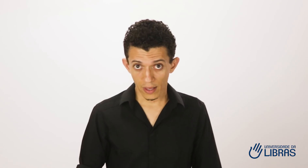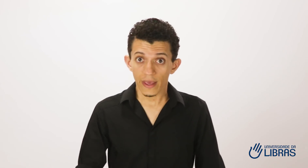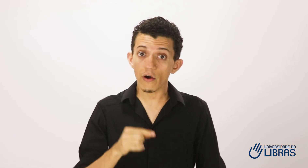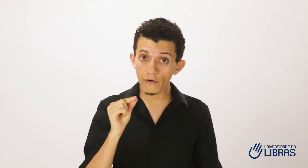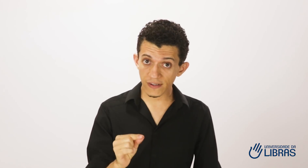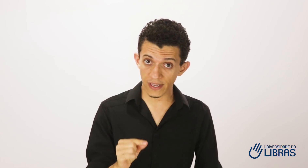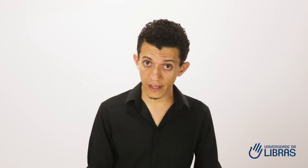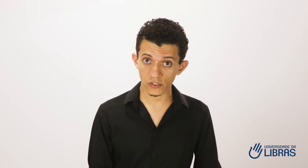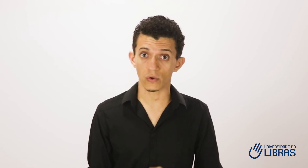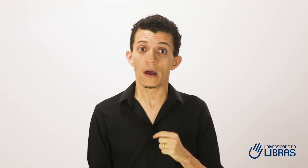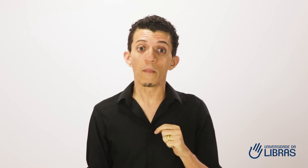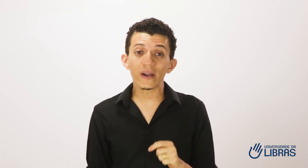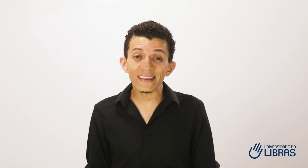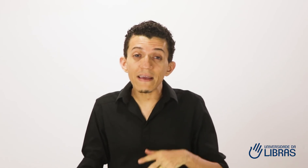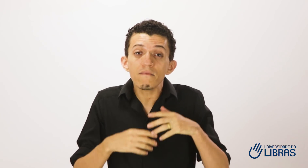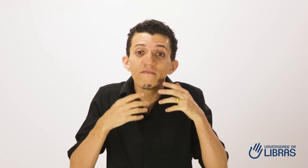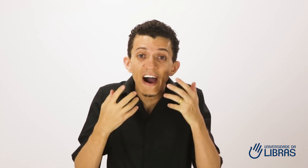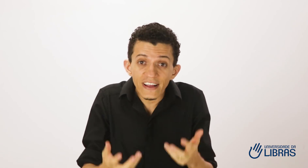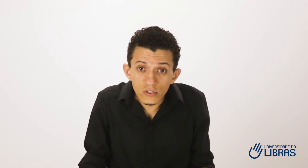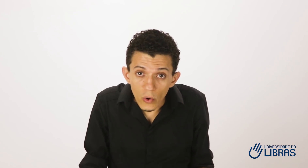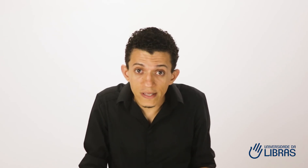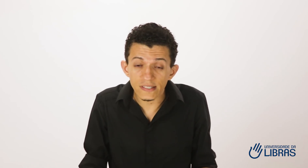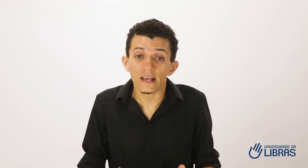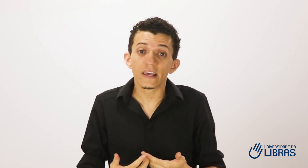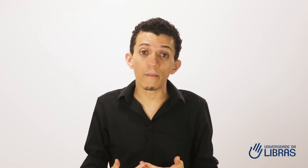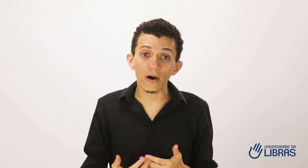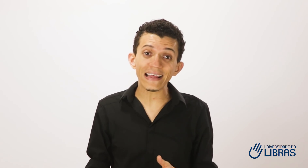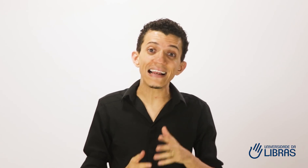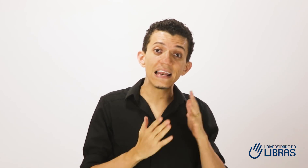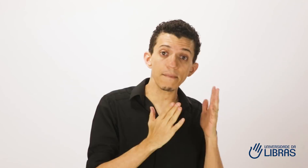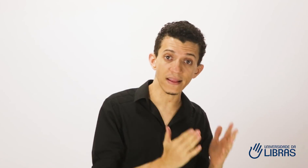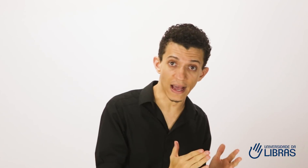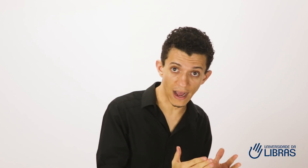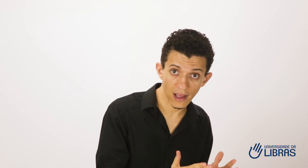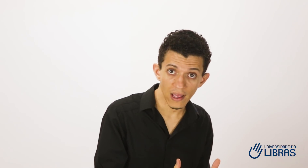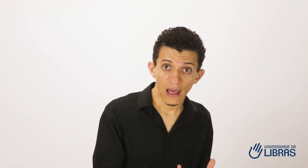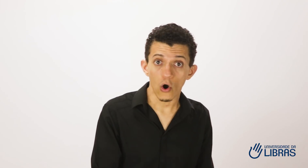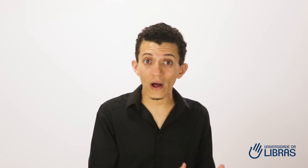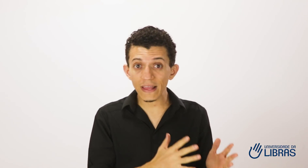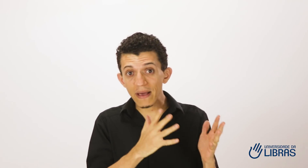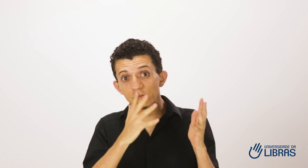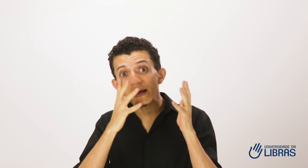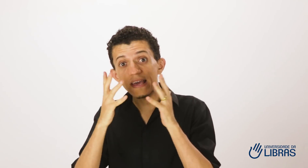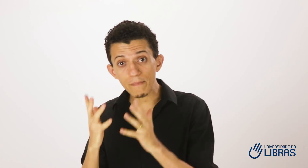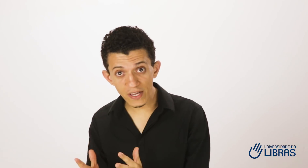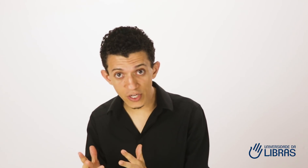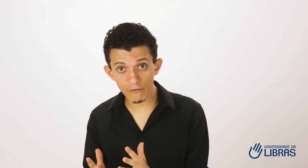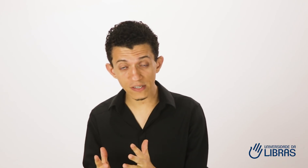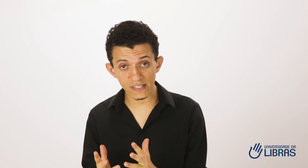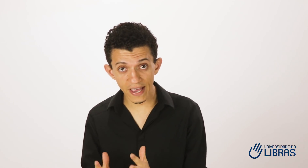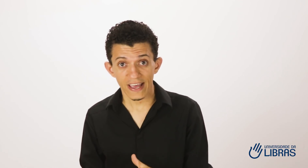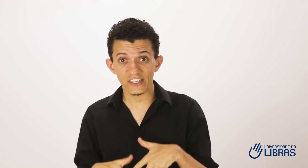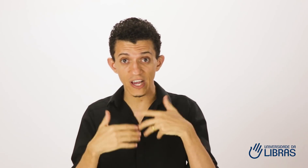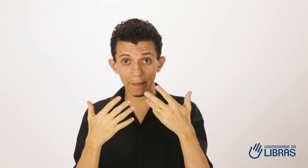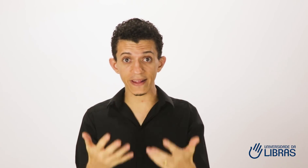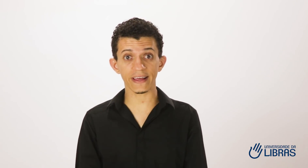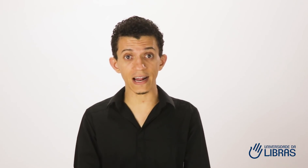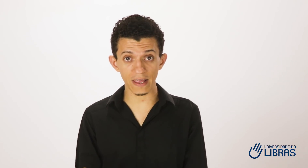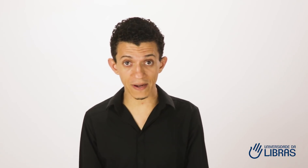E eu vou fazer isso porque tem várias coisas que podem limitar ou até mesmo impedir você de aprender a Libras